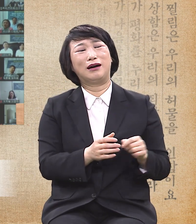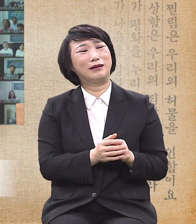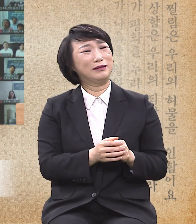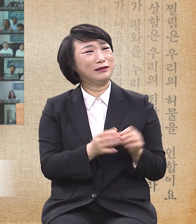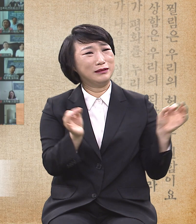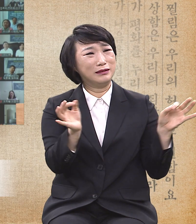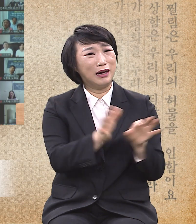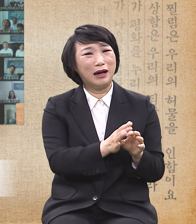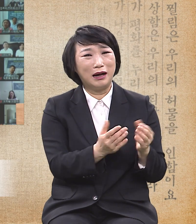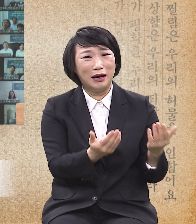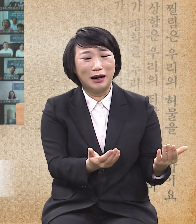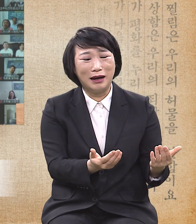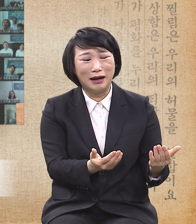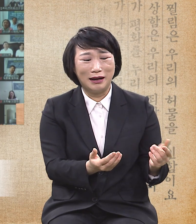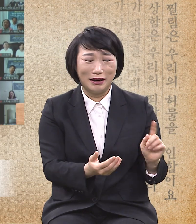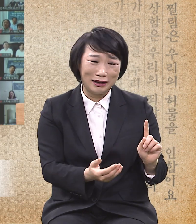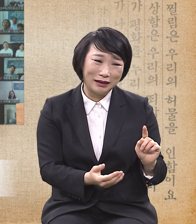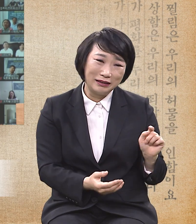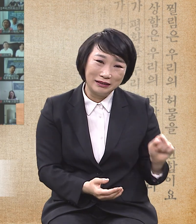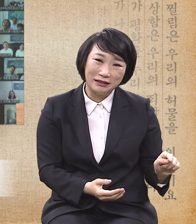보세요. 그저